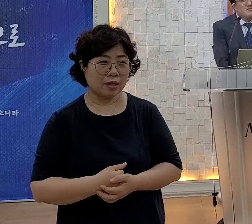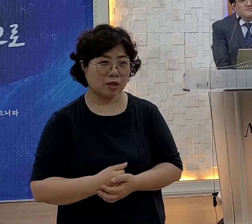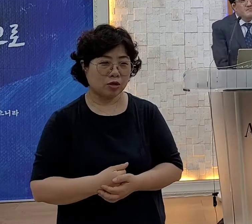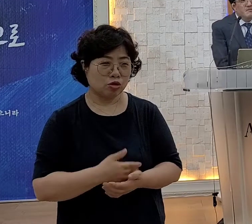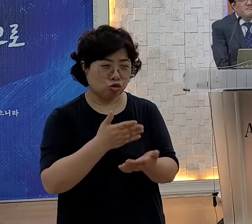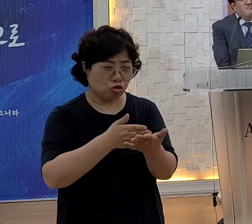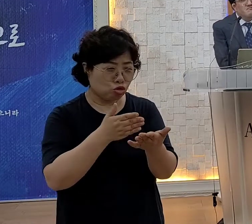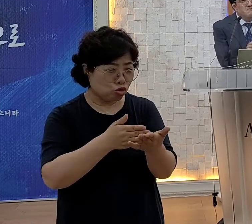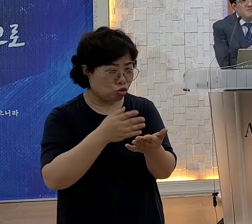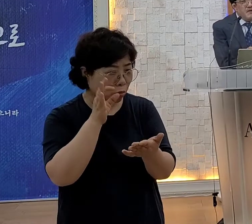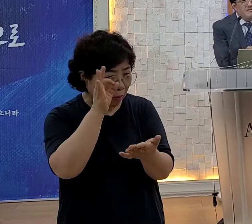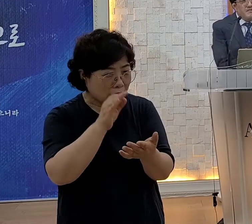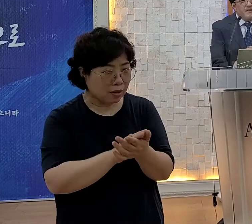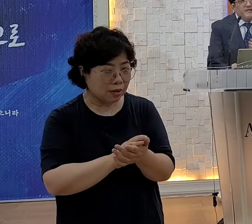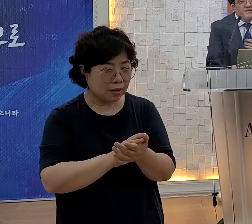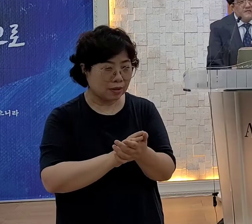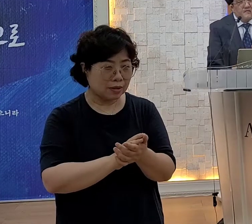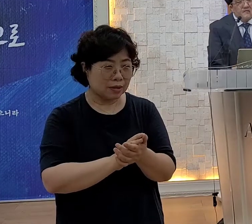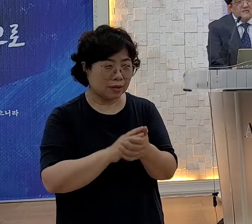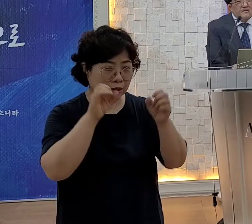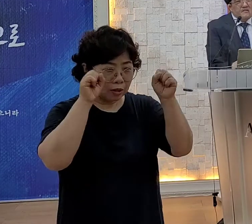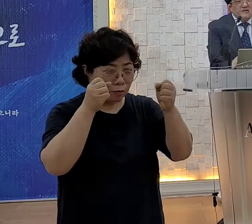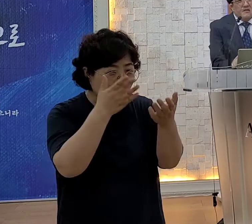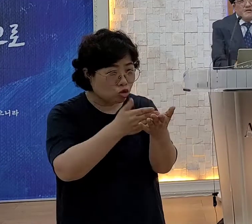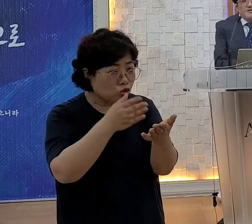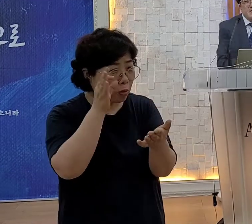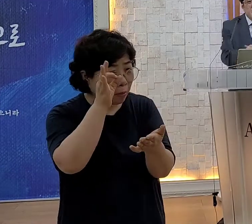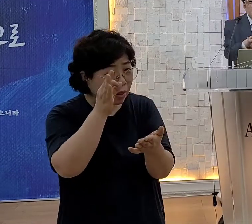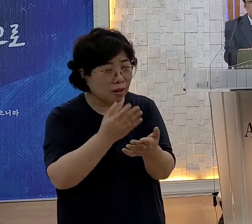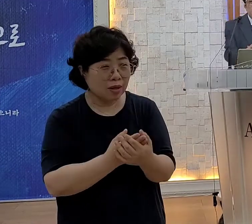뉴스를 봤어요. 스포츠 뉴스를 봤는데